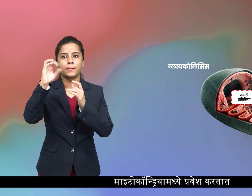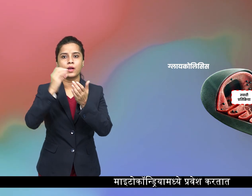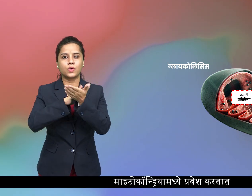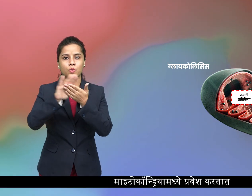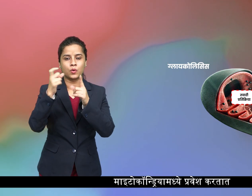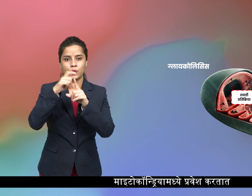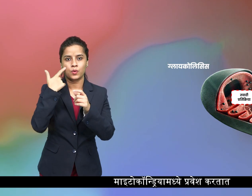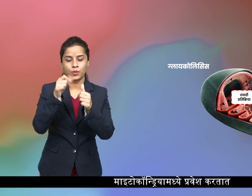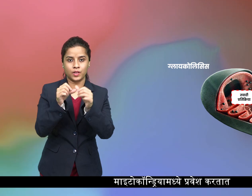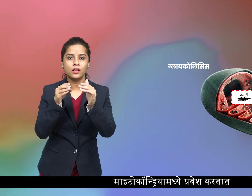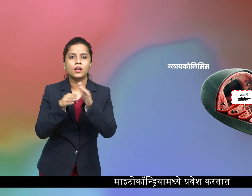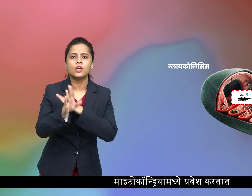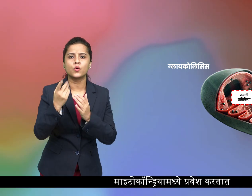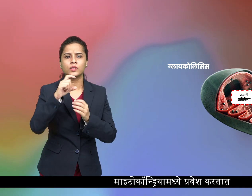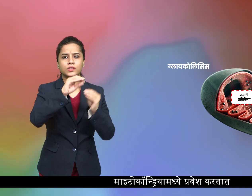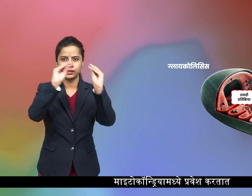मायटोकॉन्ड्रियामध्ये प्रवेश करतात